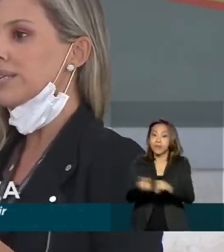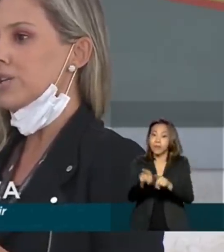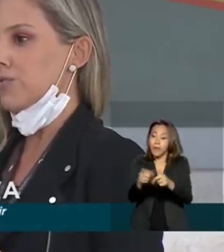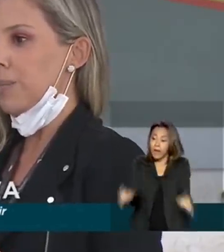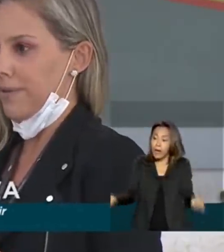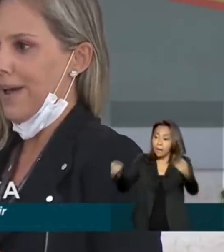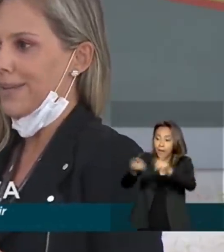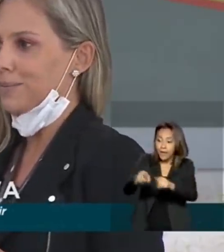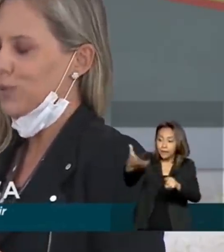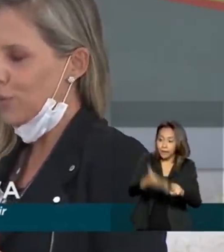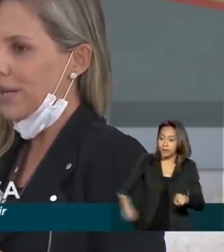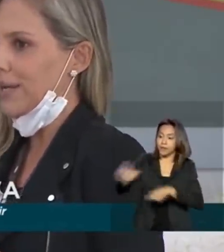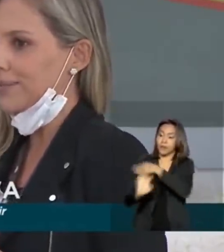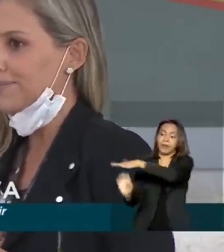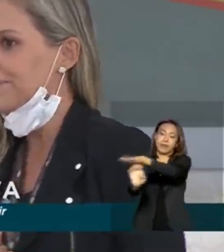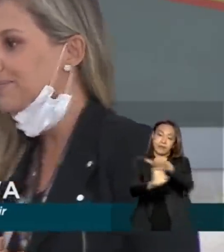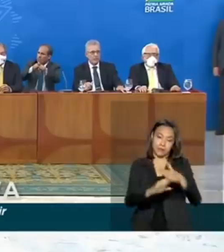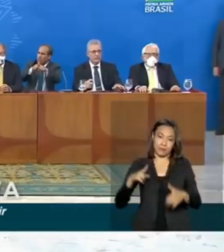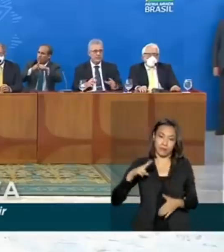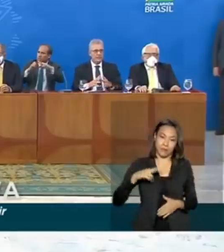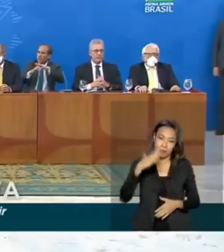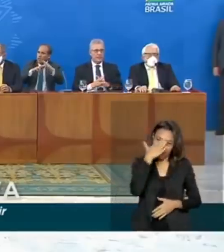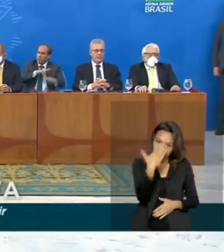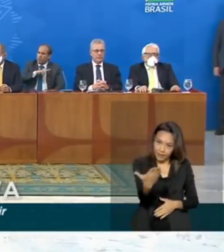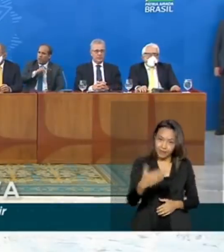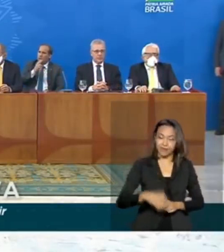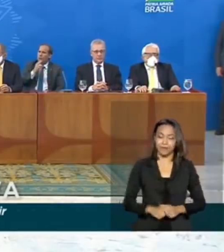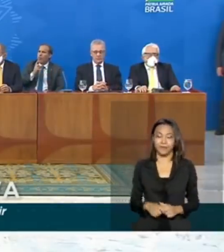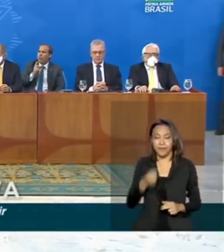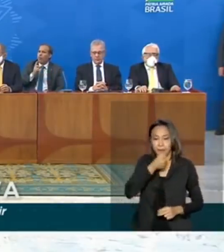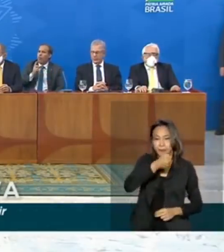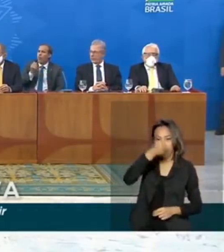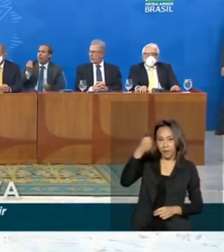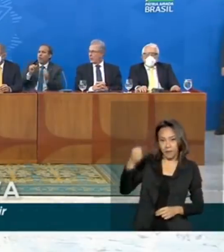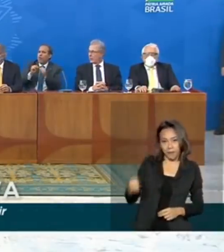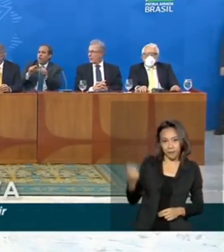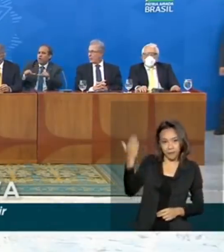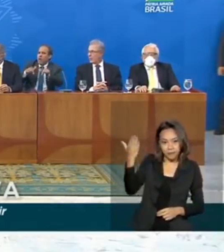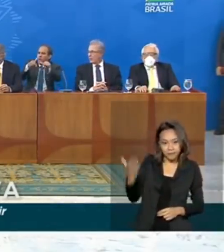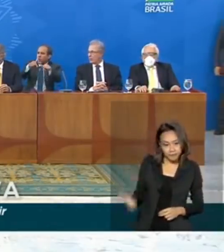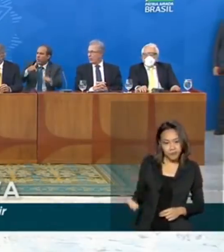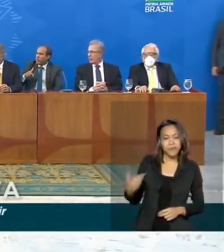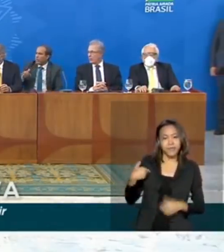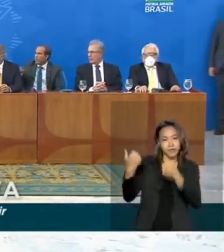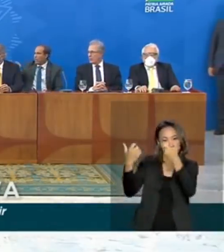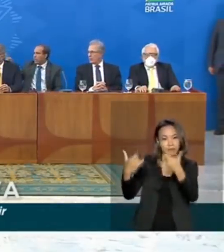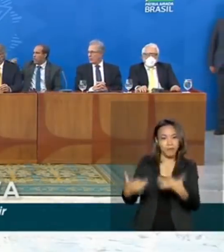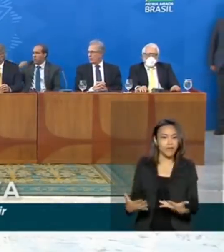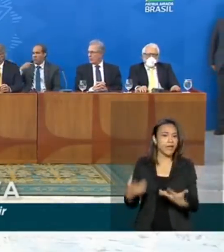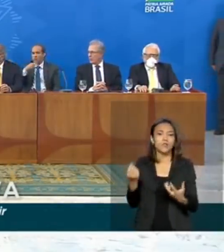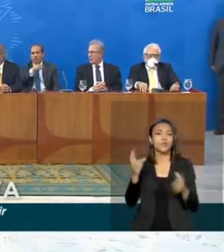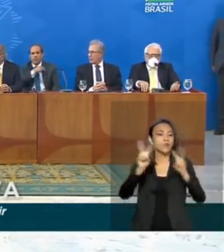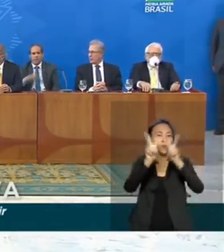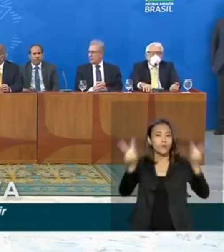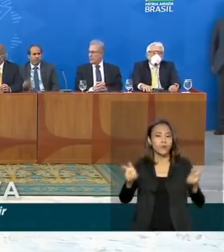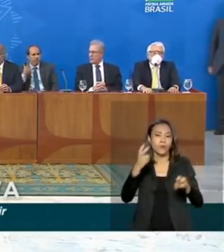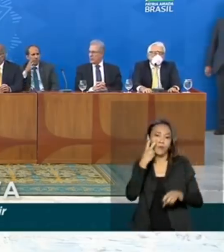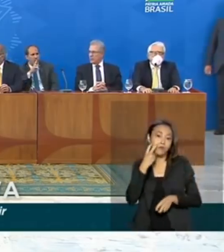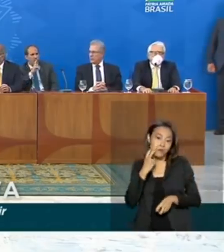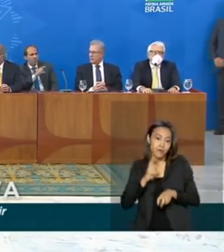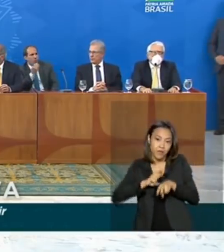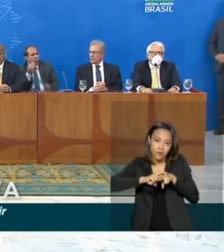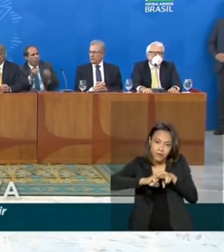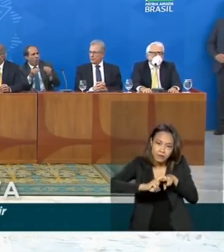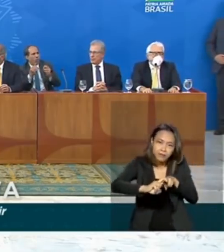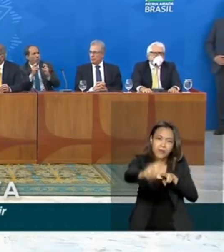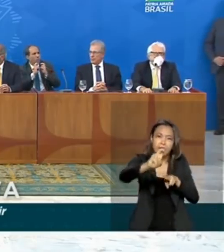com a iniciativa privada. Muito obrigada. Vou passar a palavra para o Tarcísio. Ele vai falar sobre as nossas ferrovias no